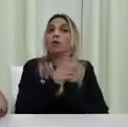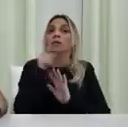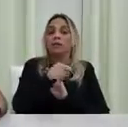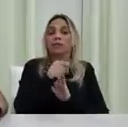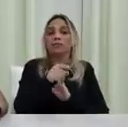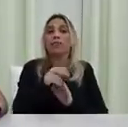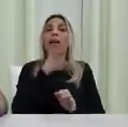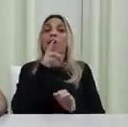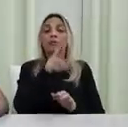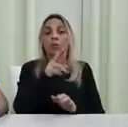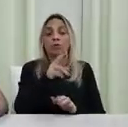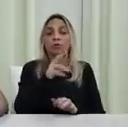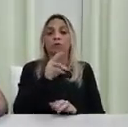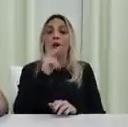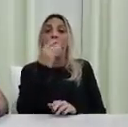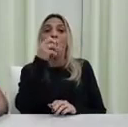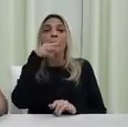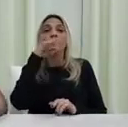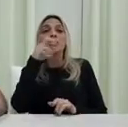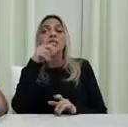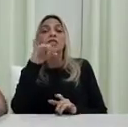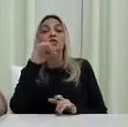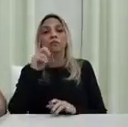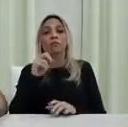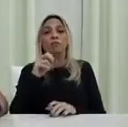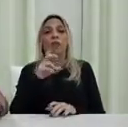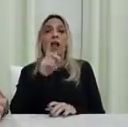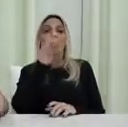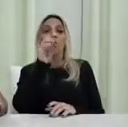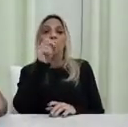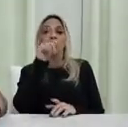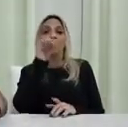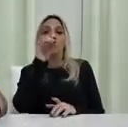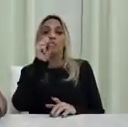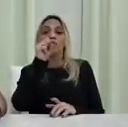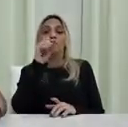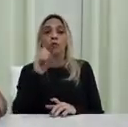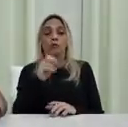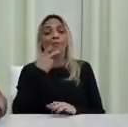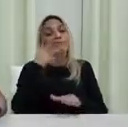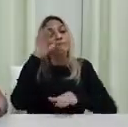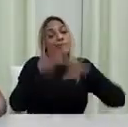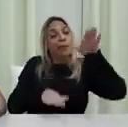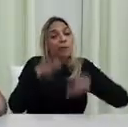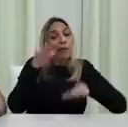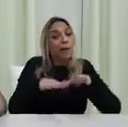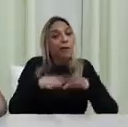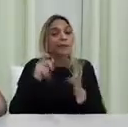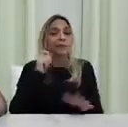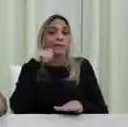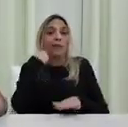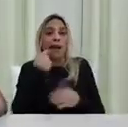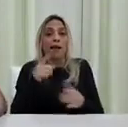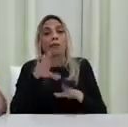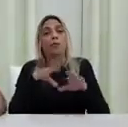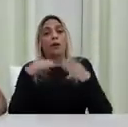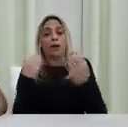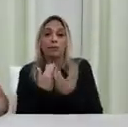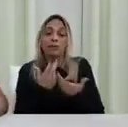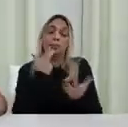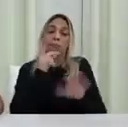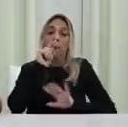por homicídio doloso. No projeto do Moro, o excesso sai fora. Dependemos da Câmara e do Senado. No nosso projeto, que